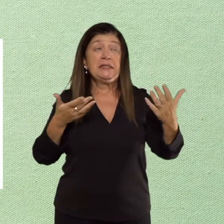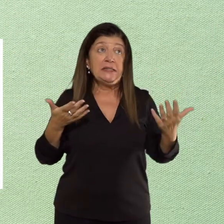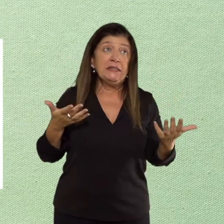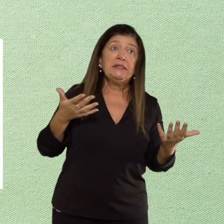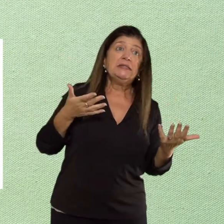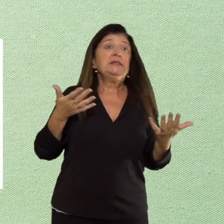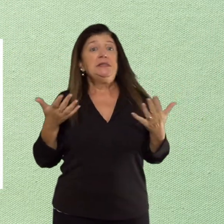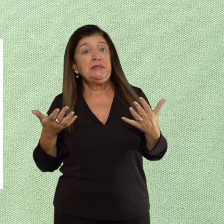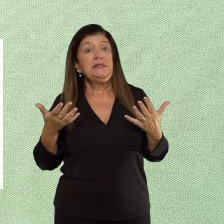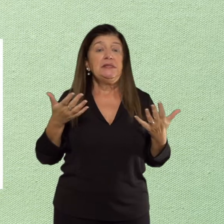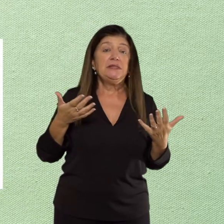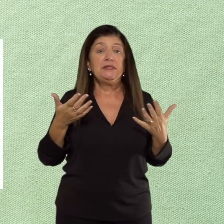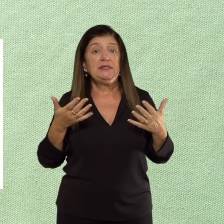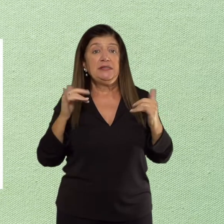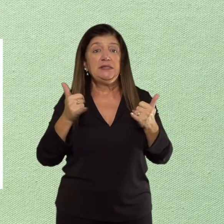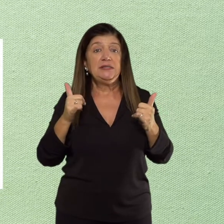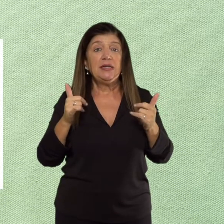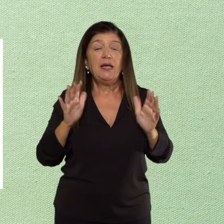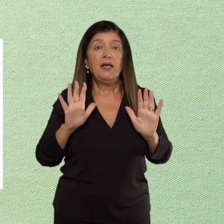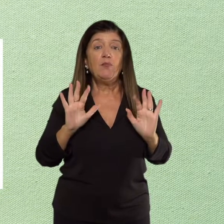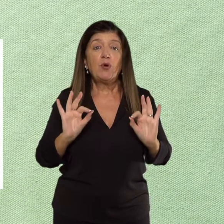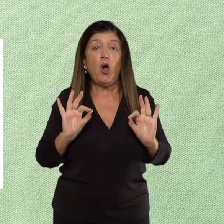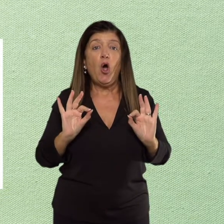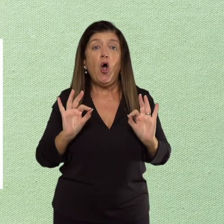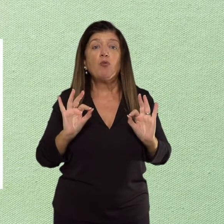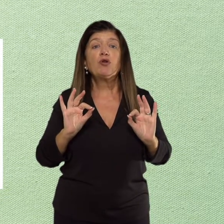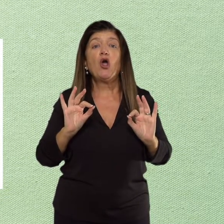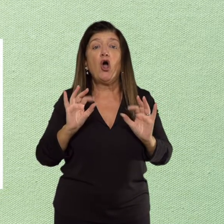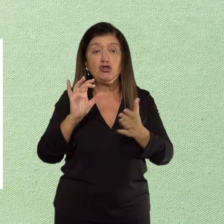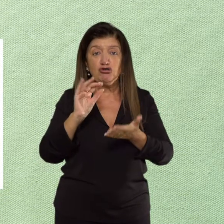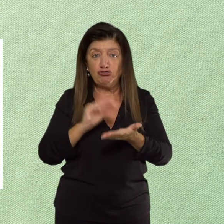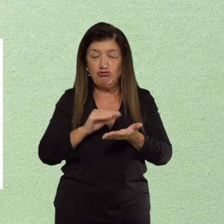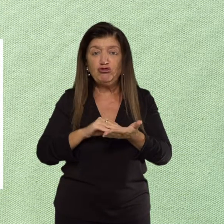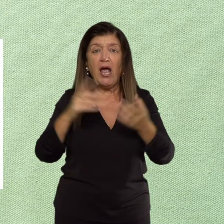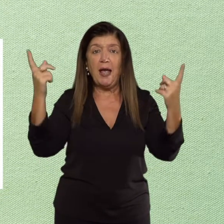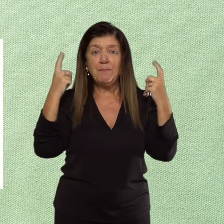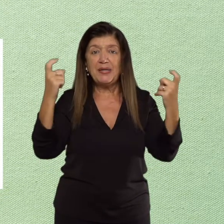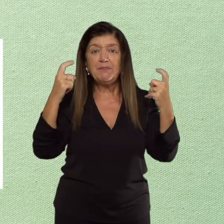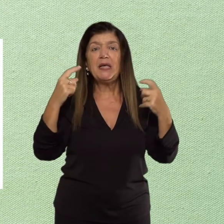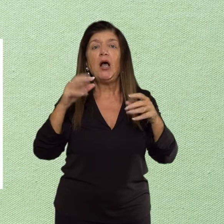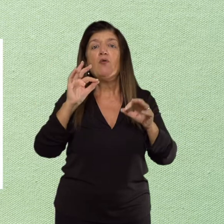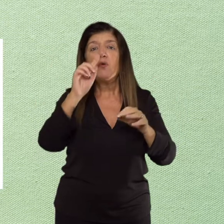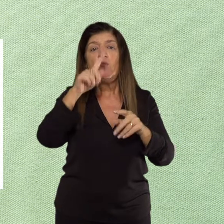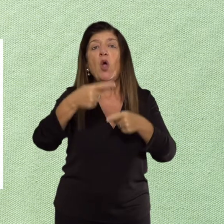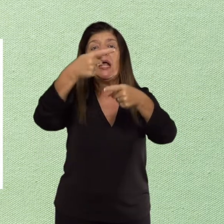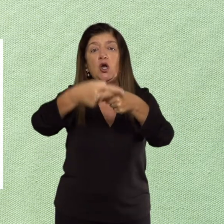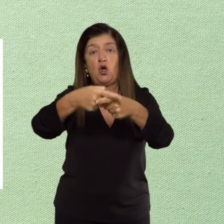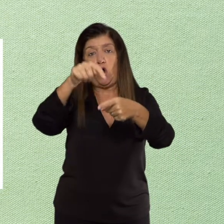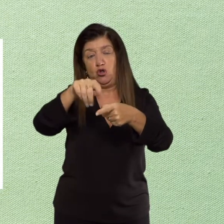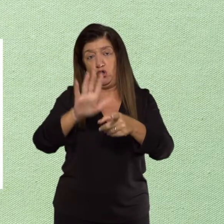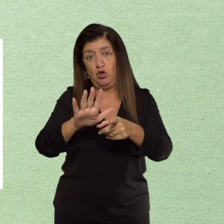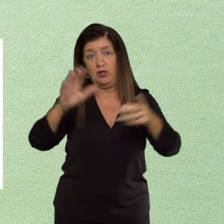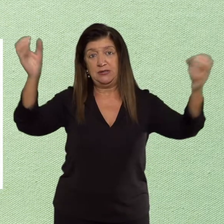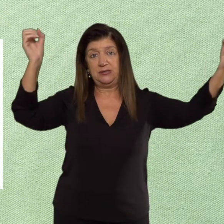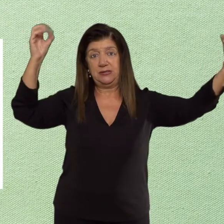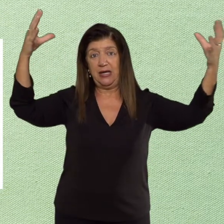sono realizzati più che altro in quegli incroci semaforizzati, quindi hai un semaforo